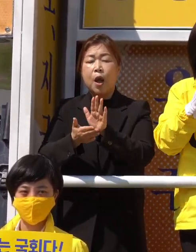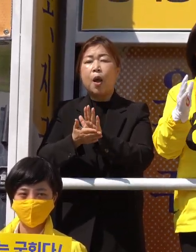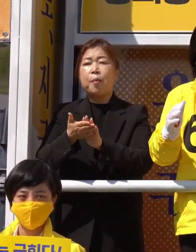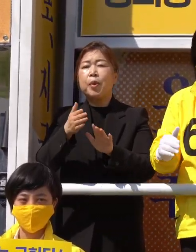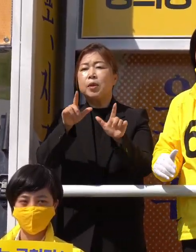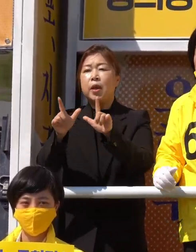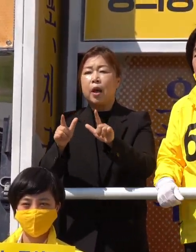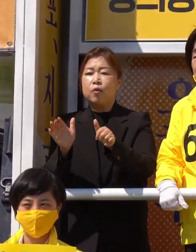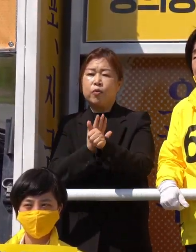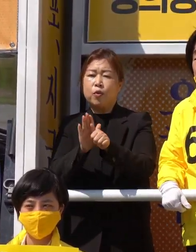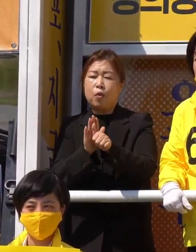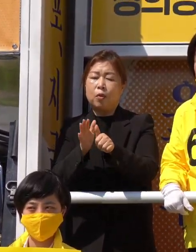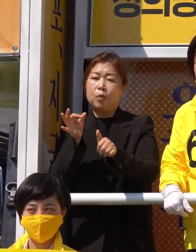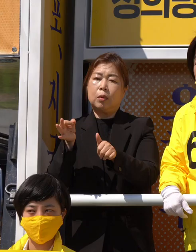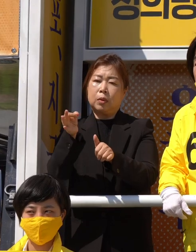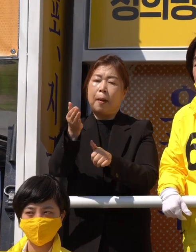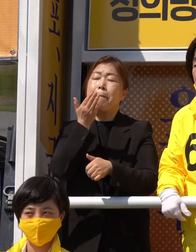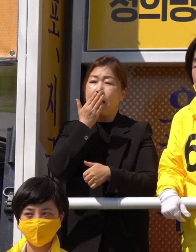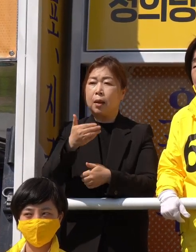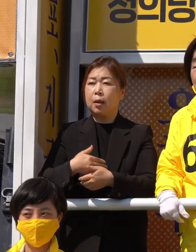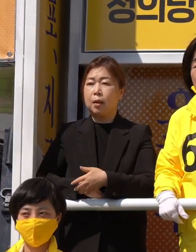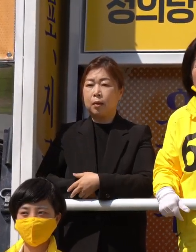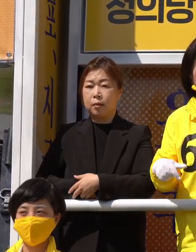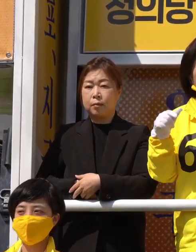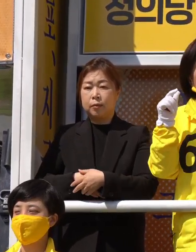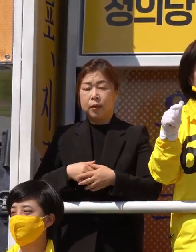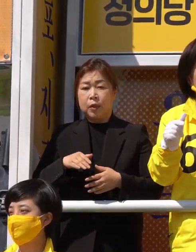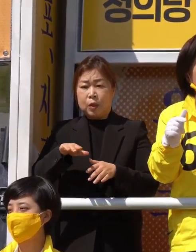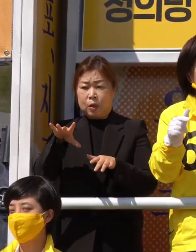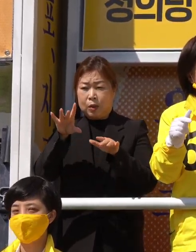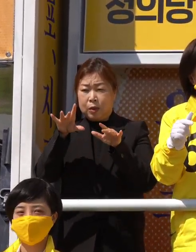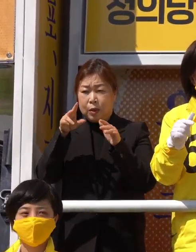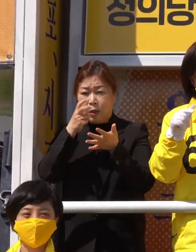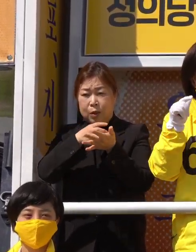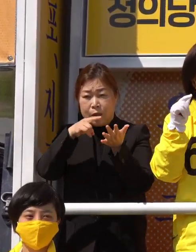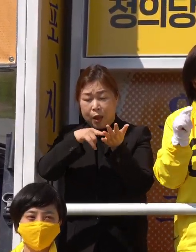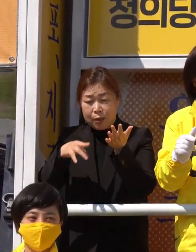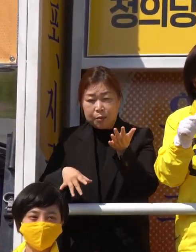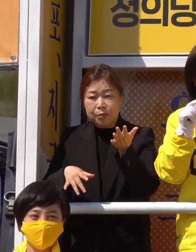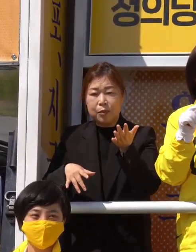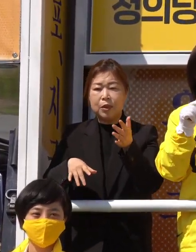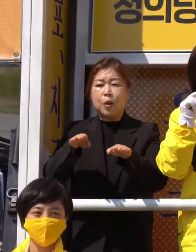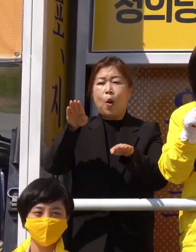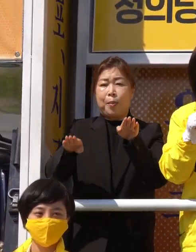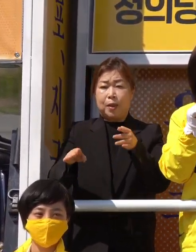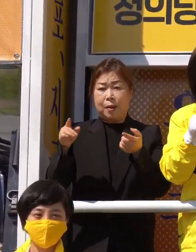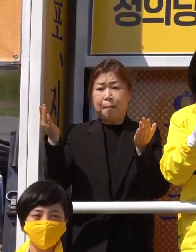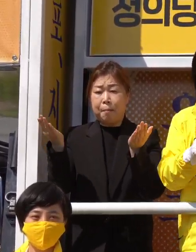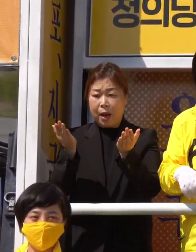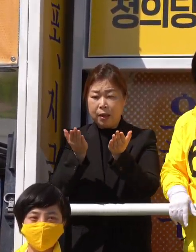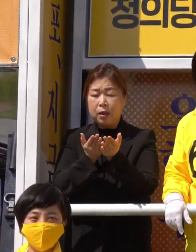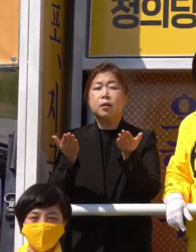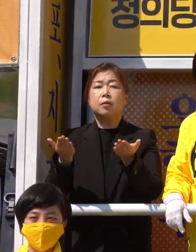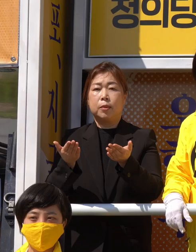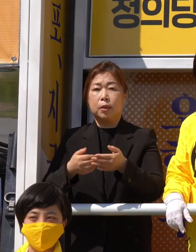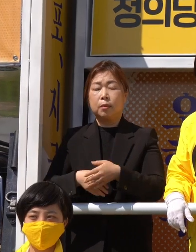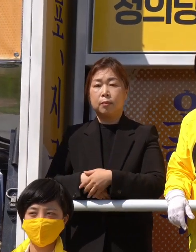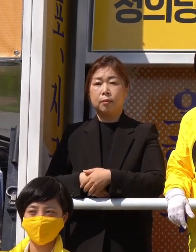극복에 기여하게 쓸 수 있습니다. 이것은 조세 형평성에도 부합되는